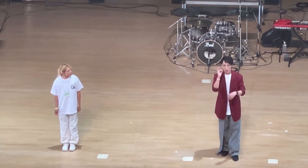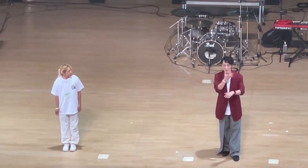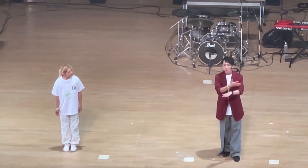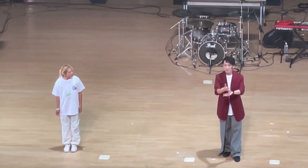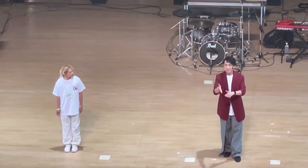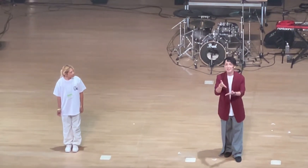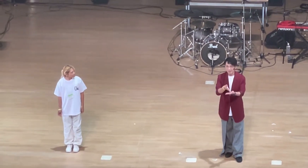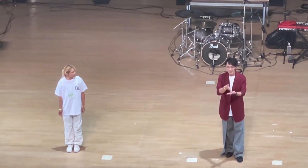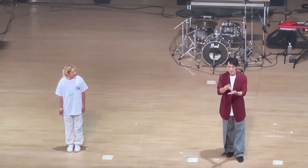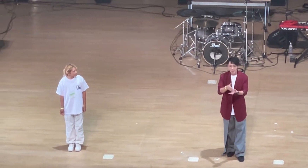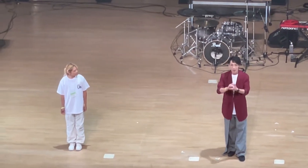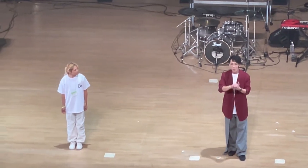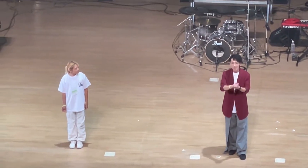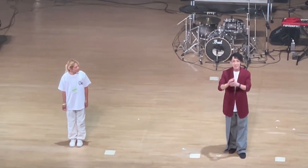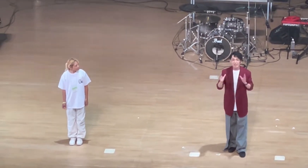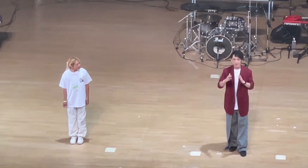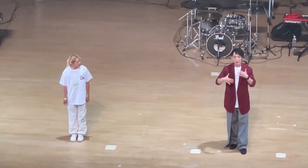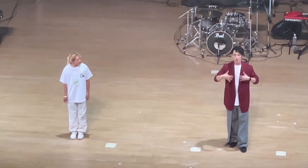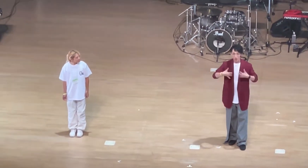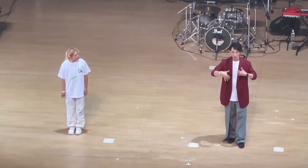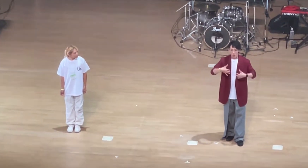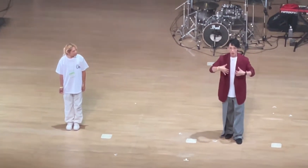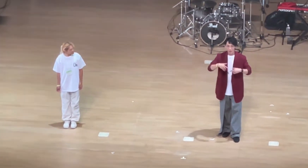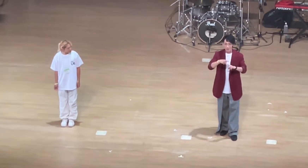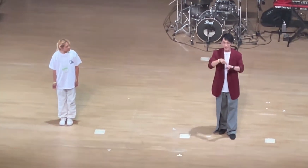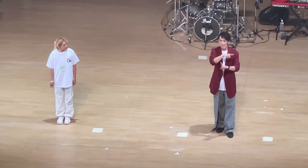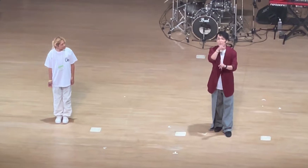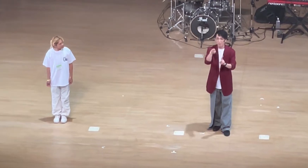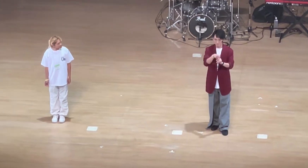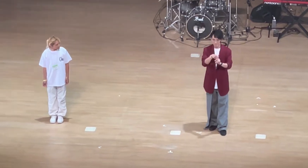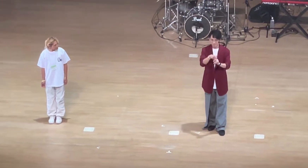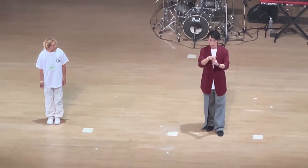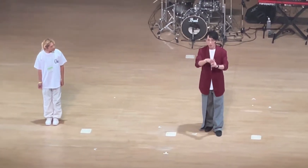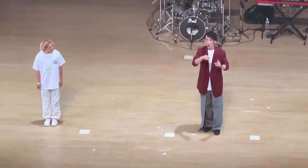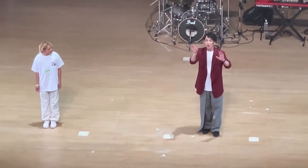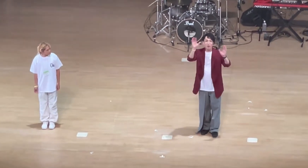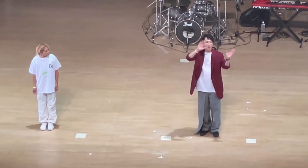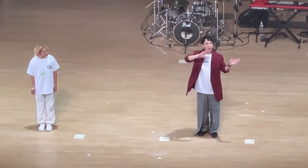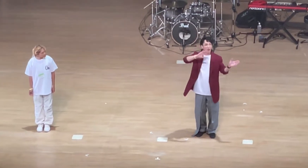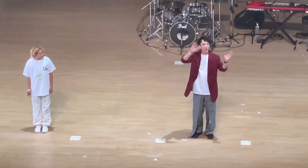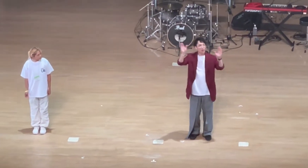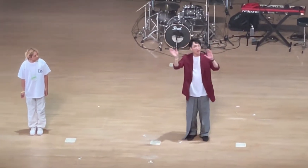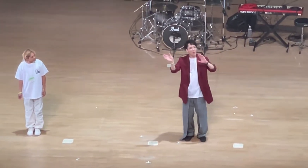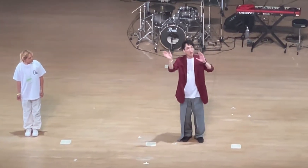後見通し説明します。輪になって踊ろう、1番お